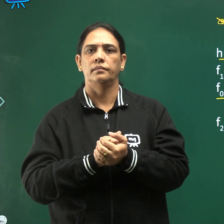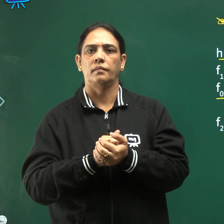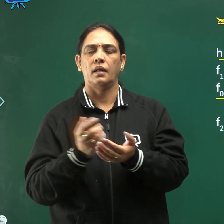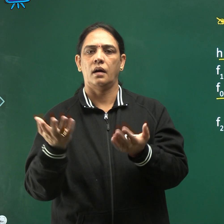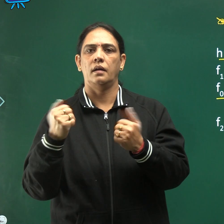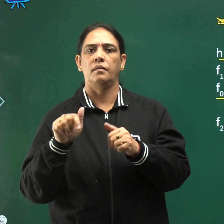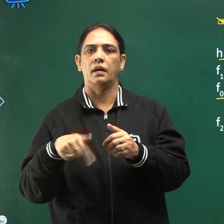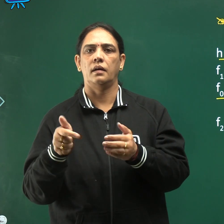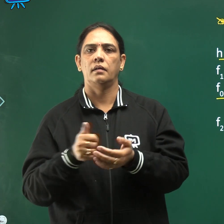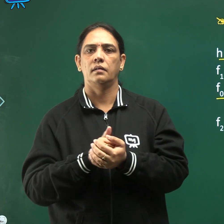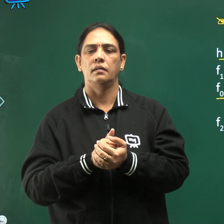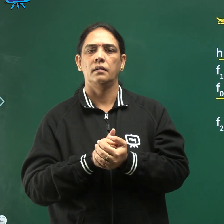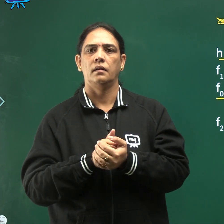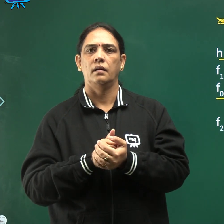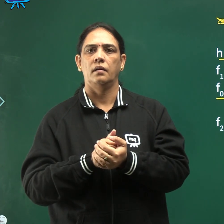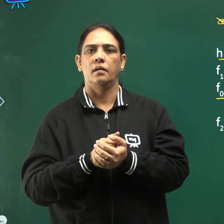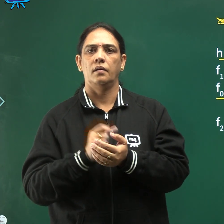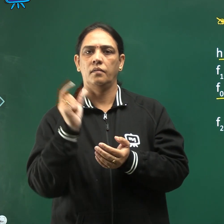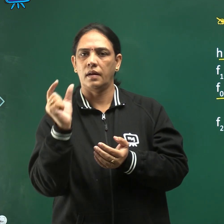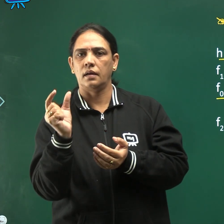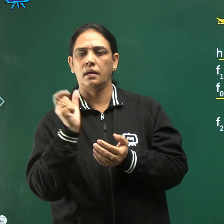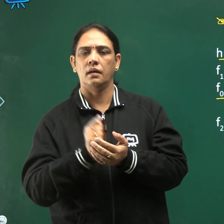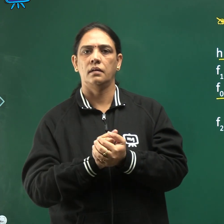आने वाले वर्ग की